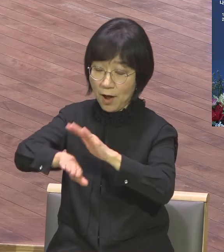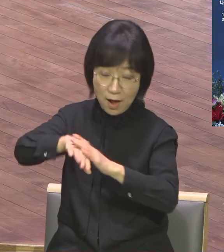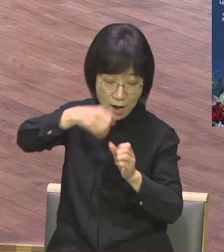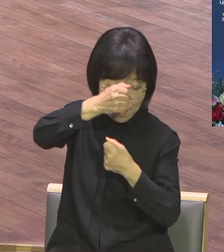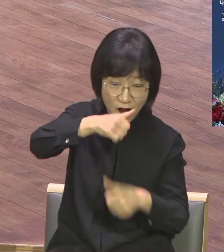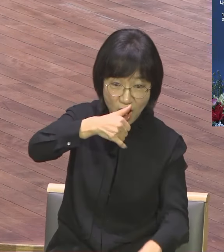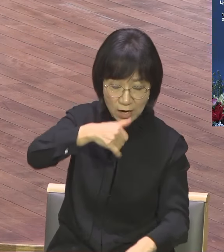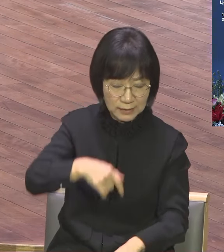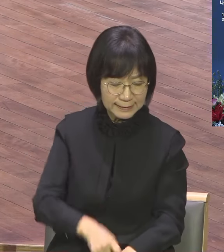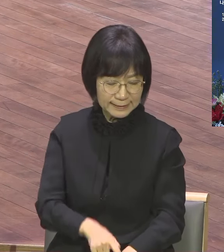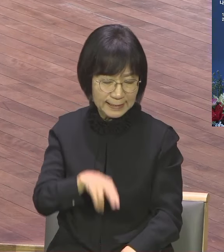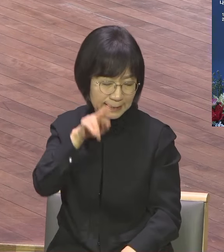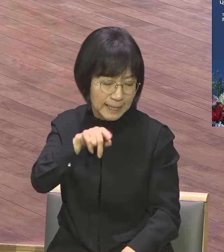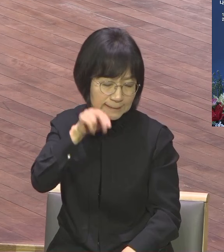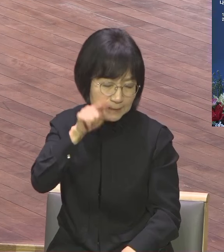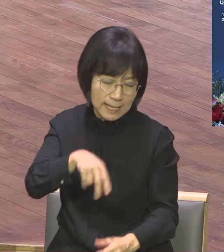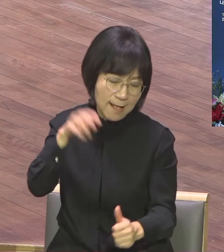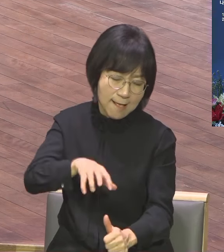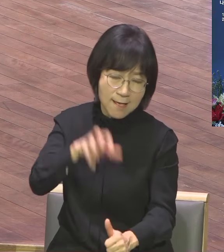다른 걸 자꾸 틀린다면 어떻게 해요?